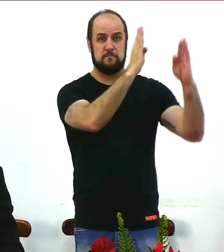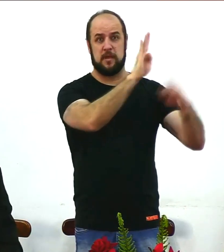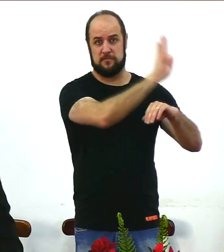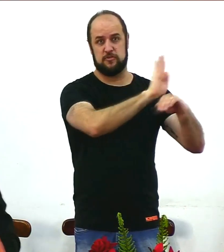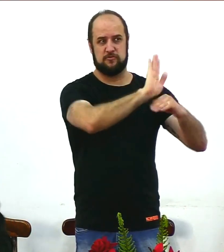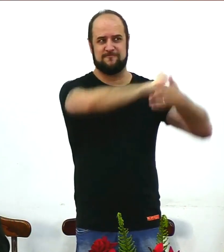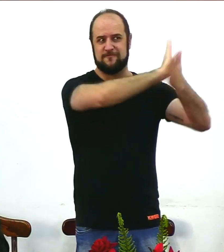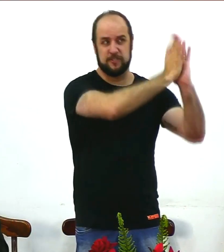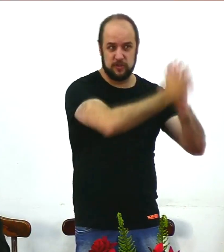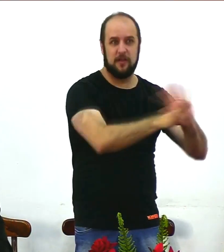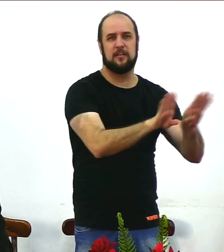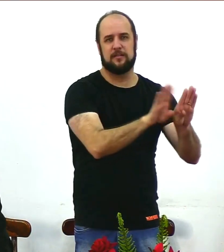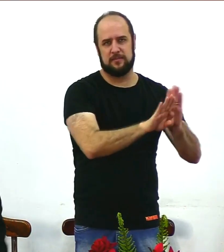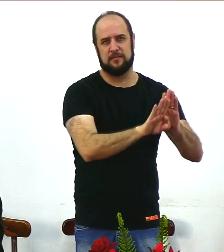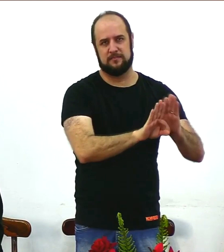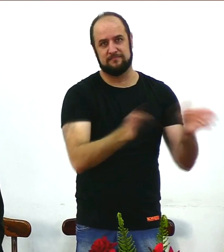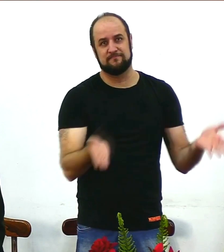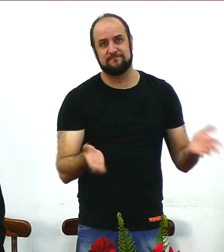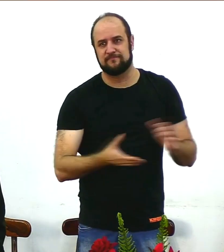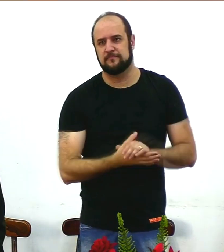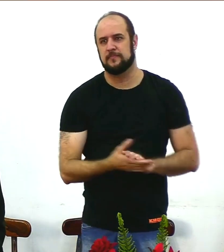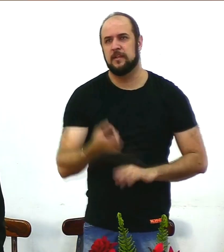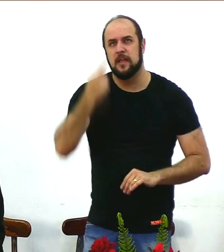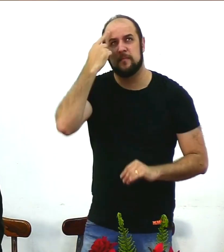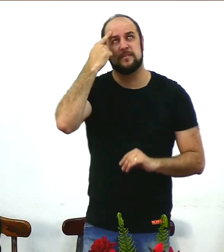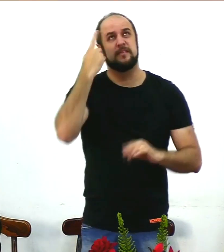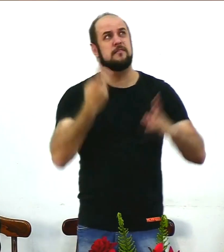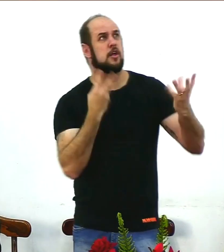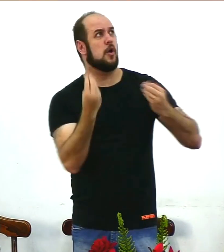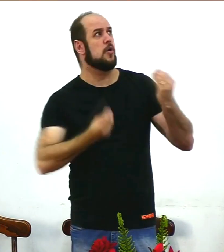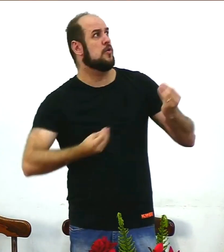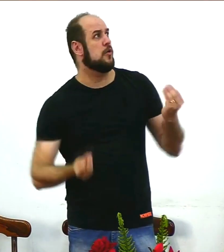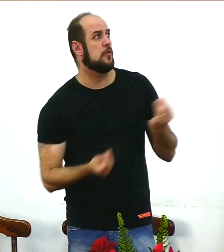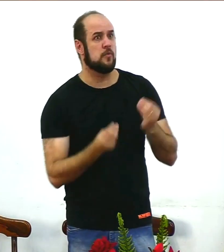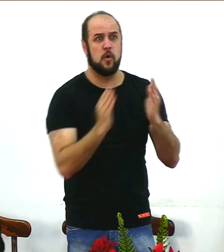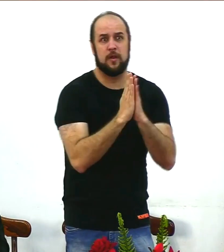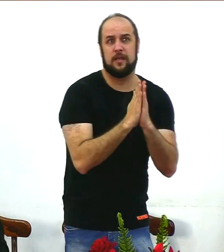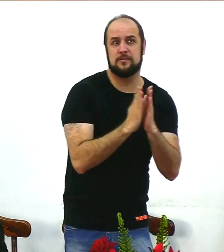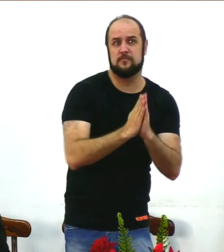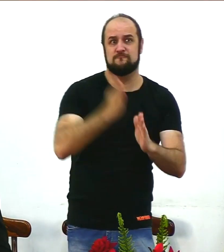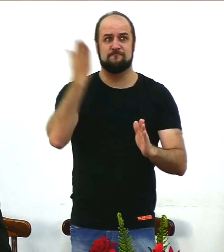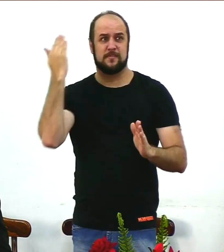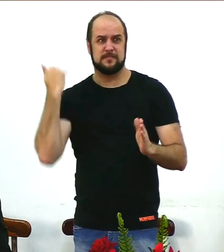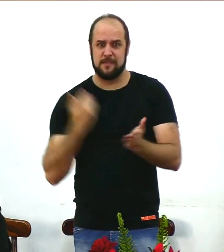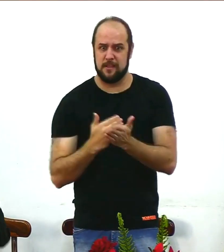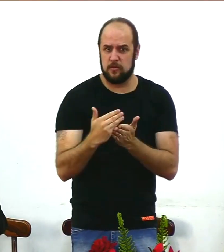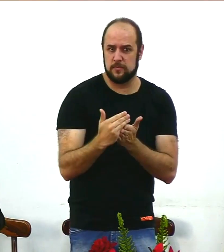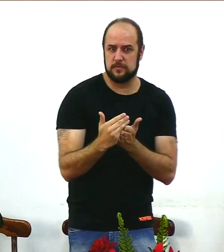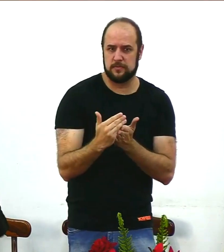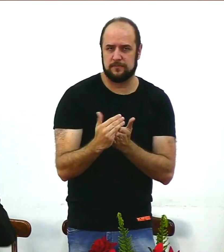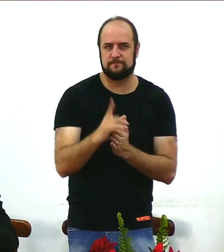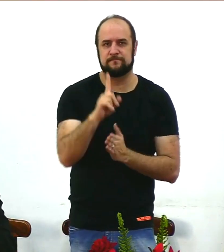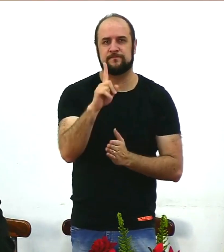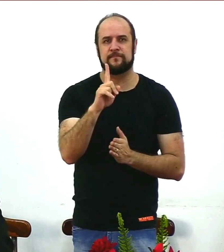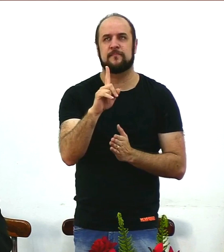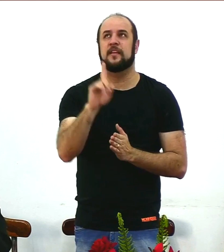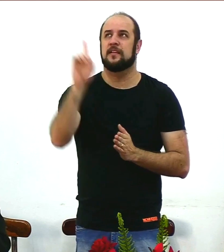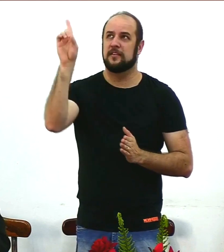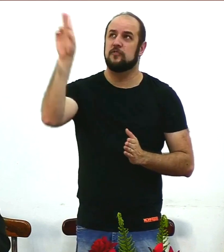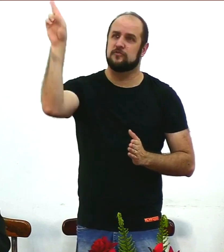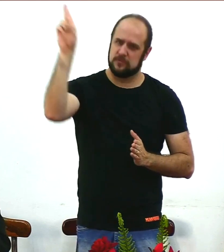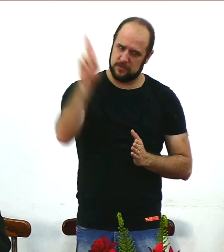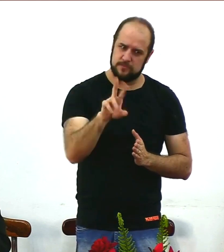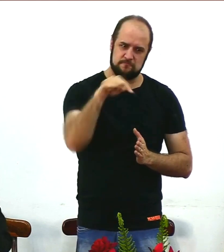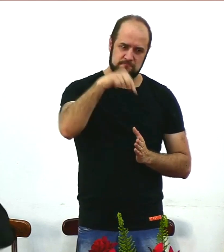só uma questão de julgue a minha causa, é uma questão de, Senhor, faz justiça ao teu nome, Senhor. E deixa eu te falar